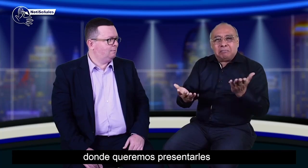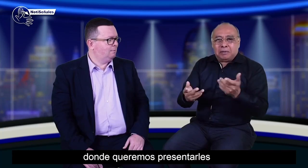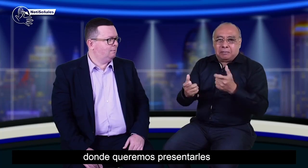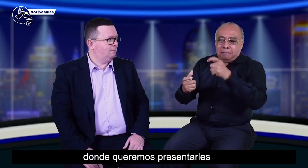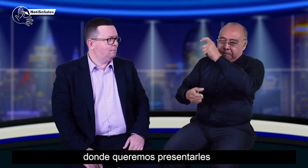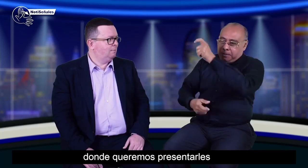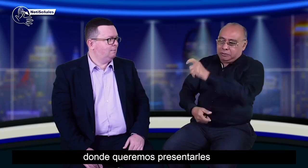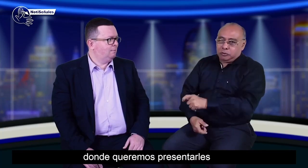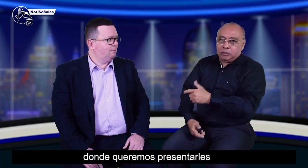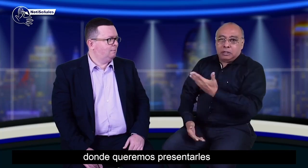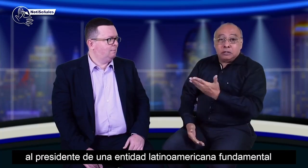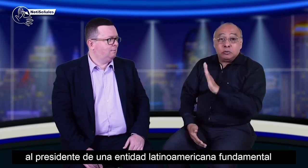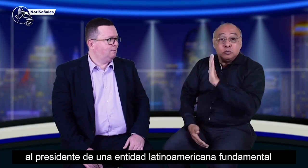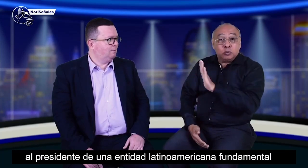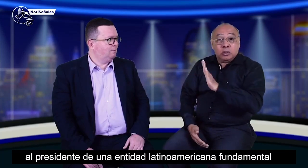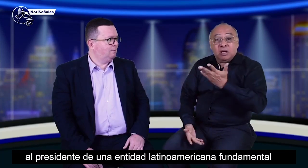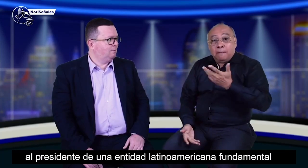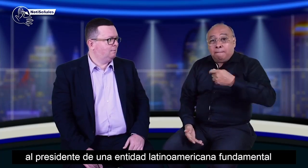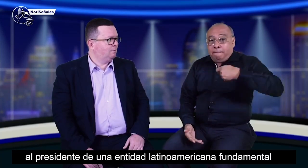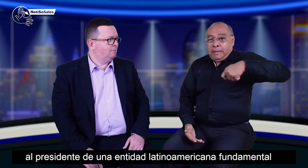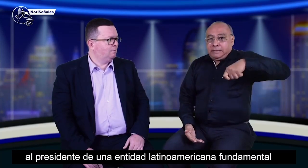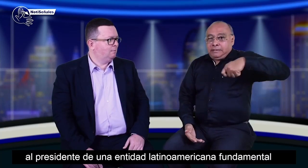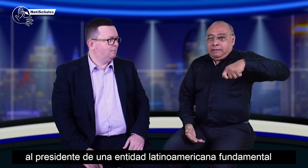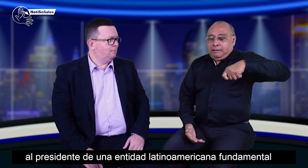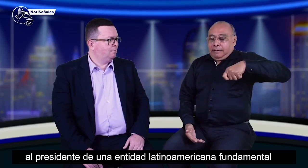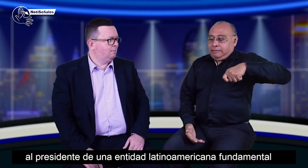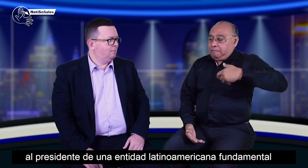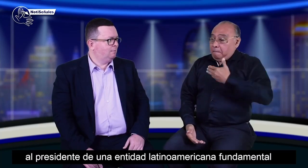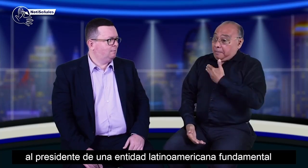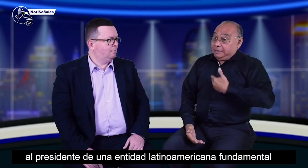al presidente de una entidad latinoamericana fundamental